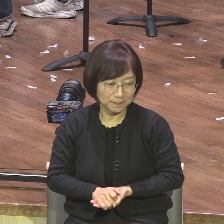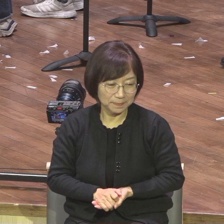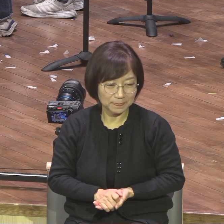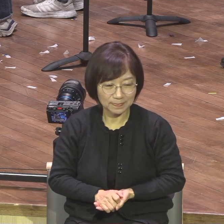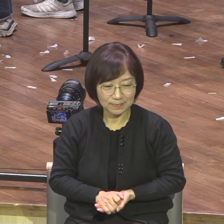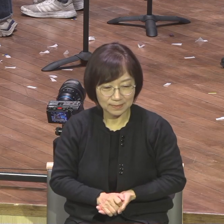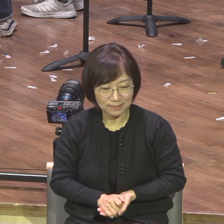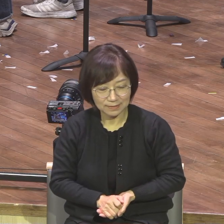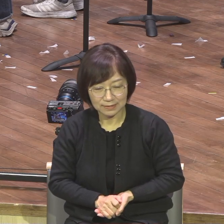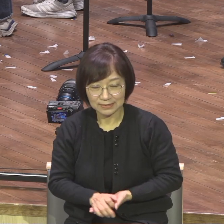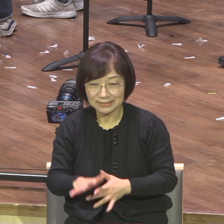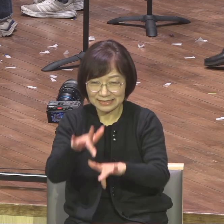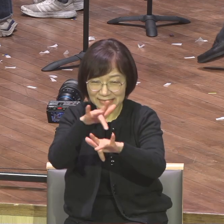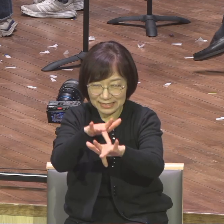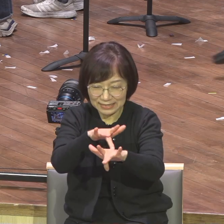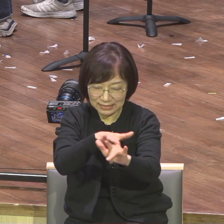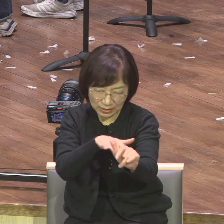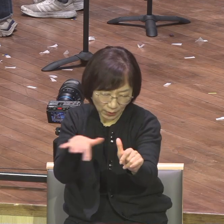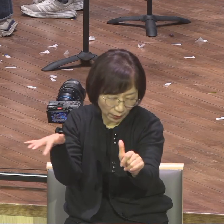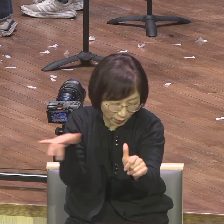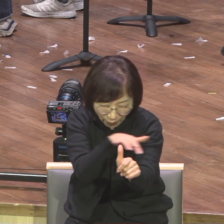사단이 이간식에서